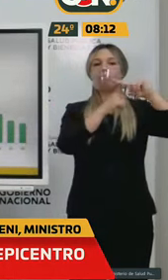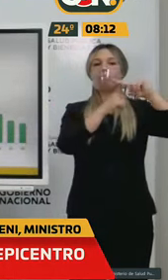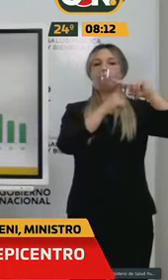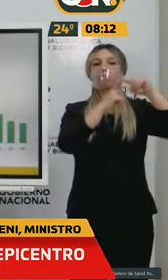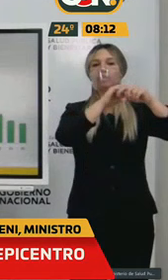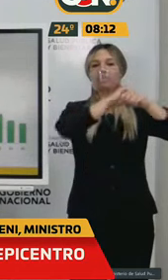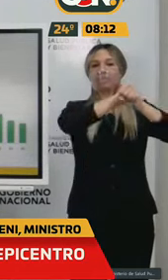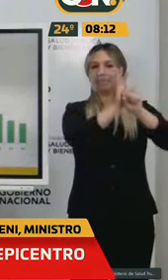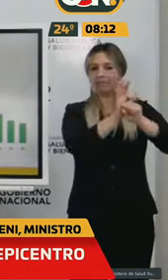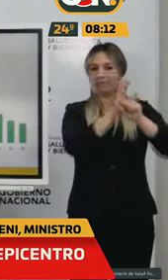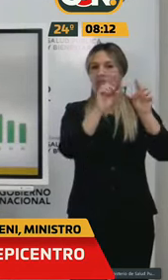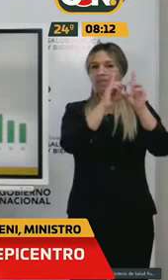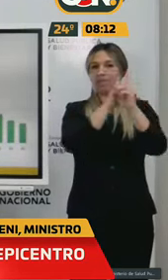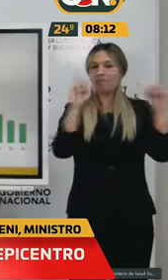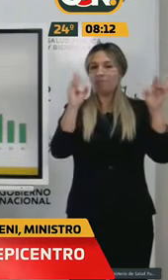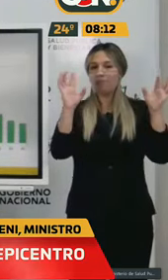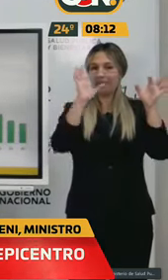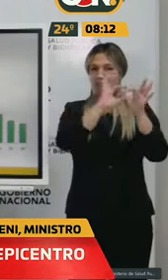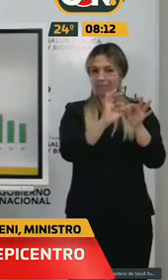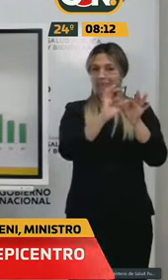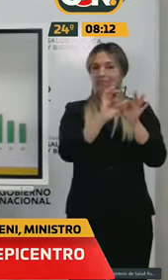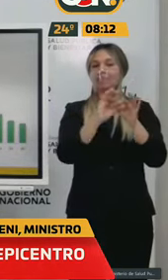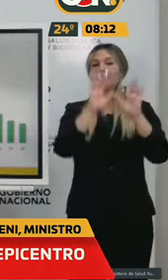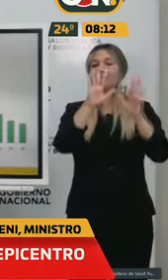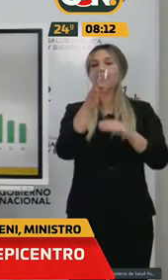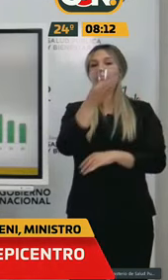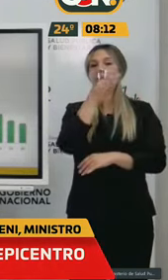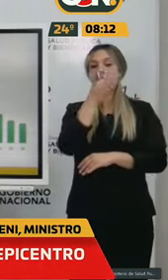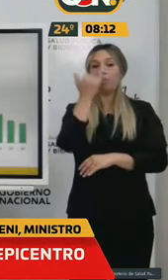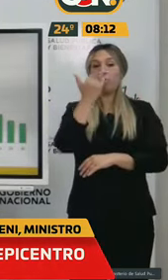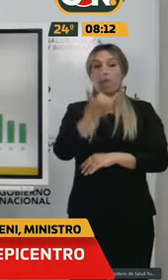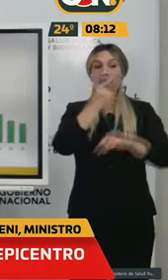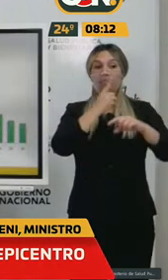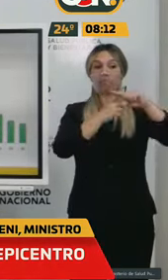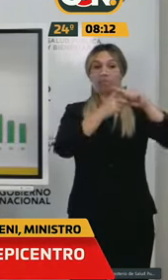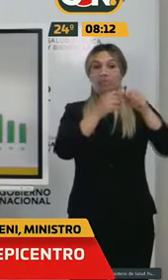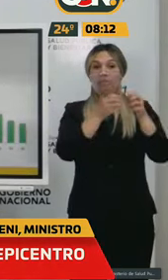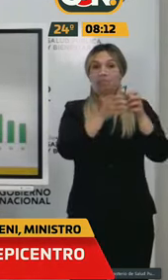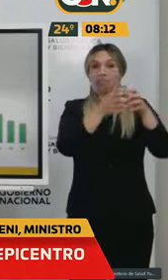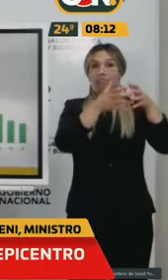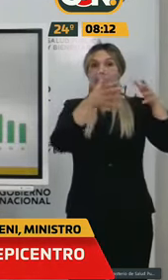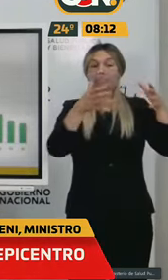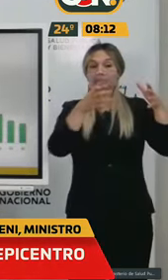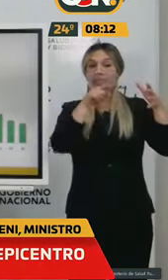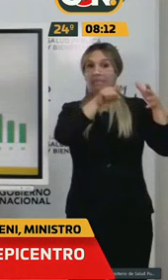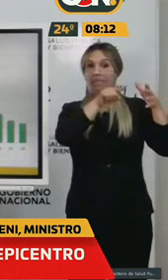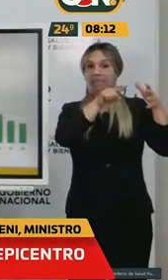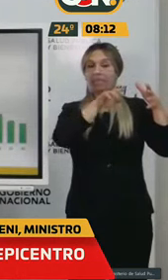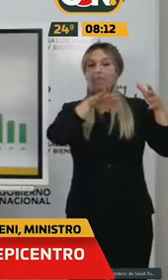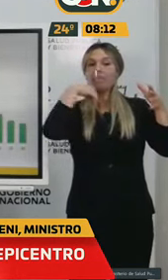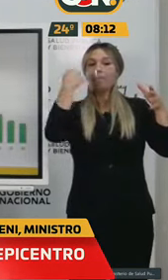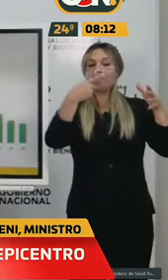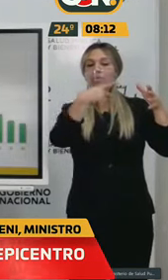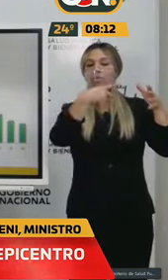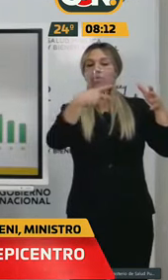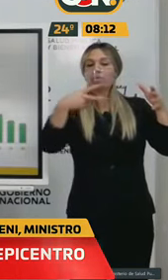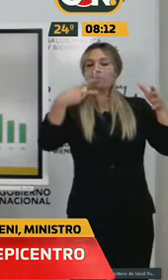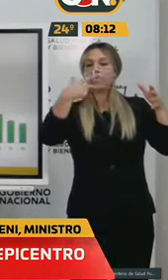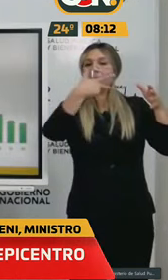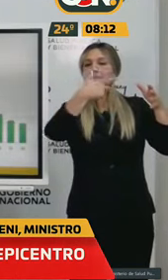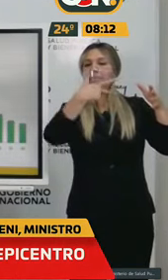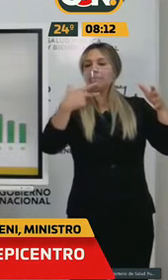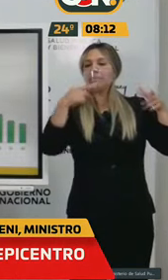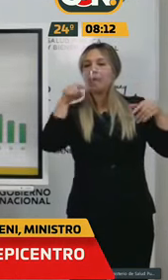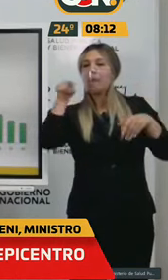eso? Que típicamente después de un aumento de casos, 2 o 3 semanas después recién se da un aumento